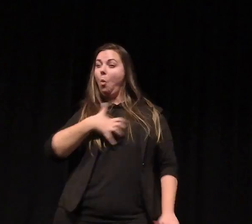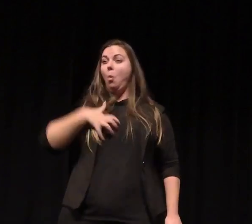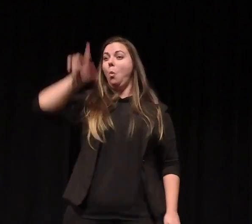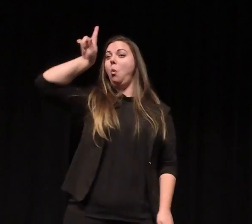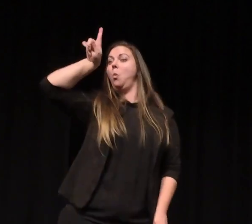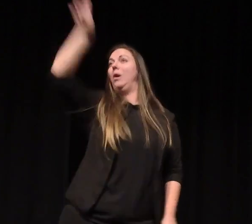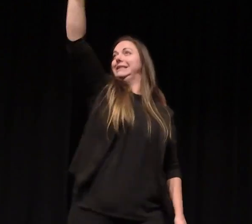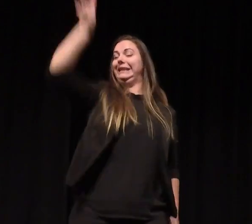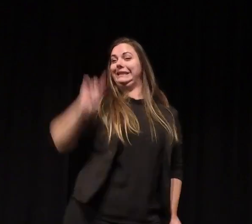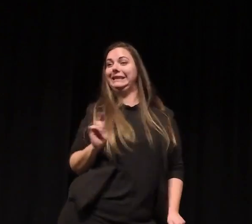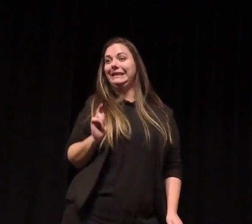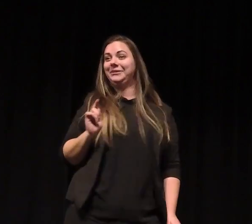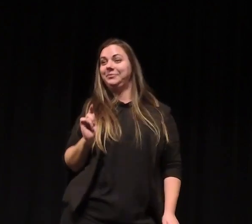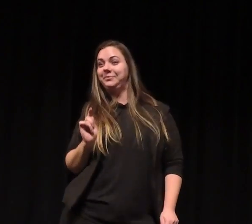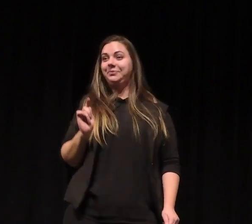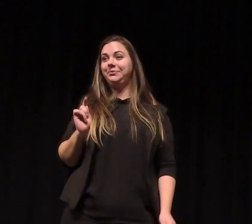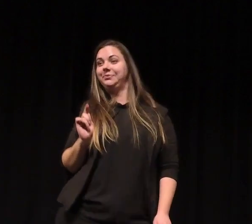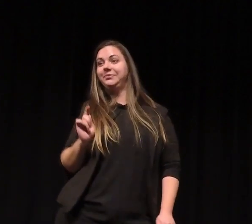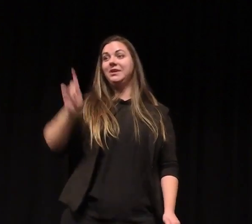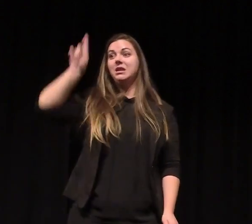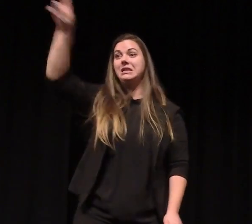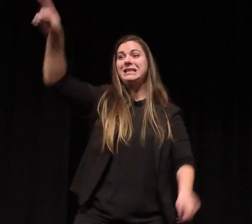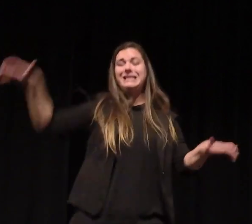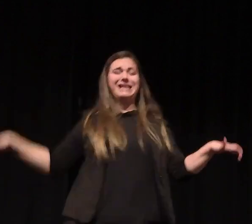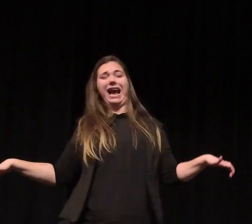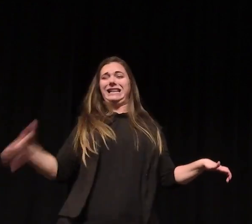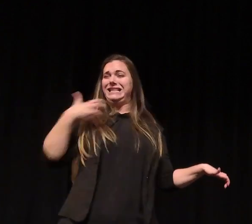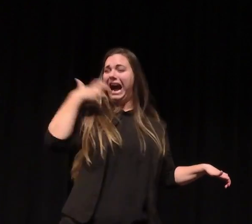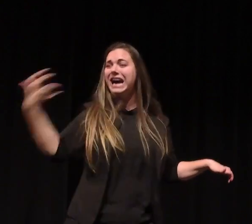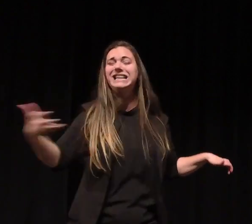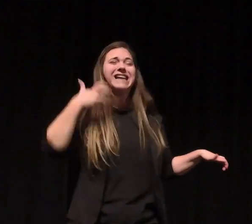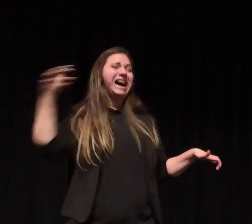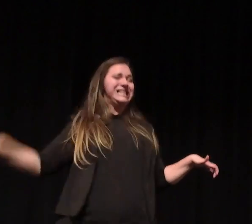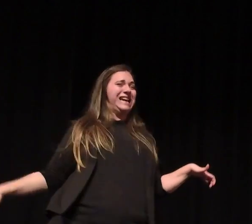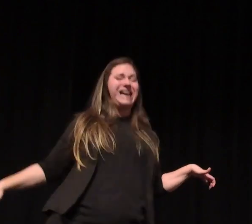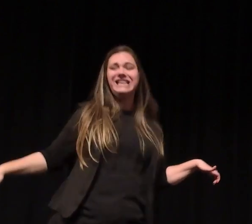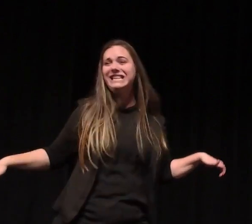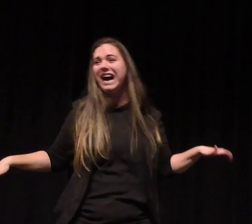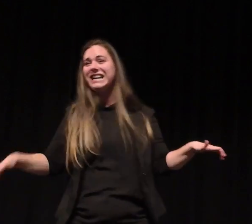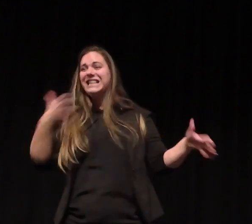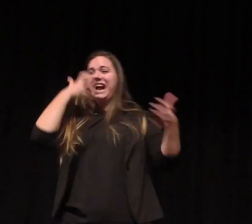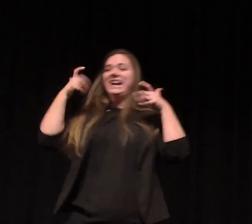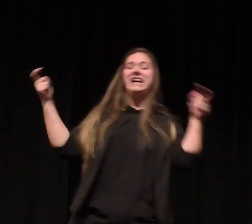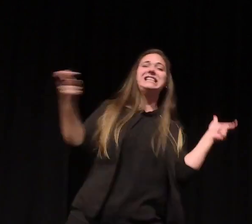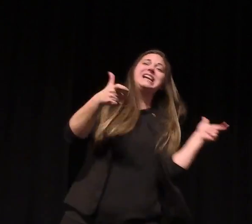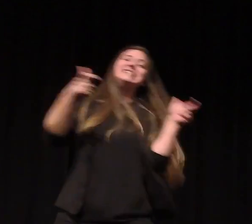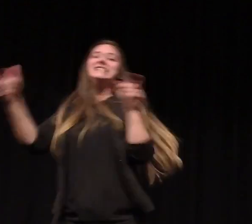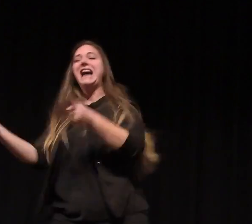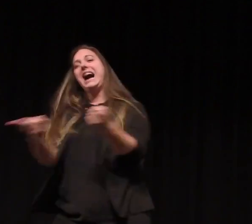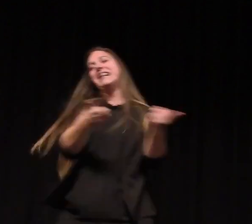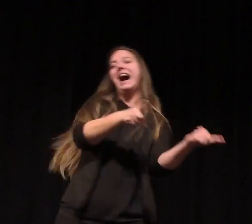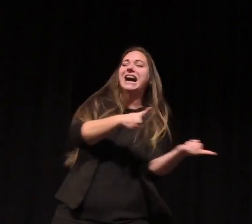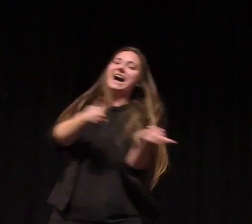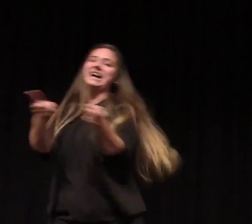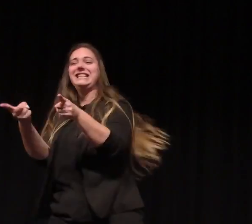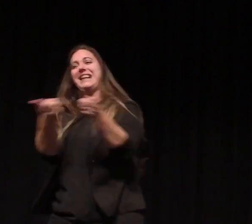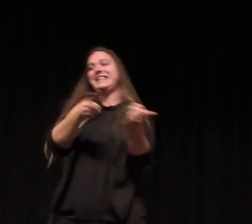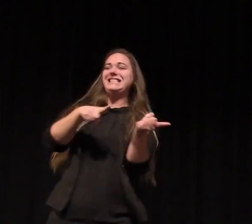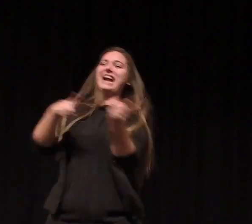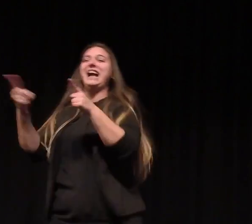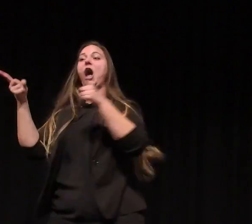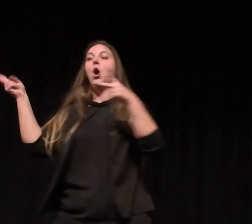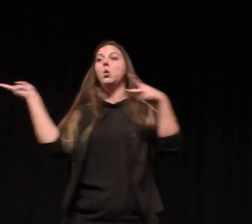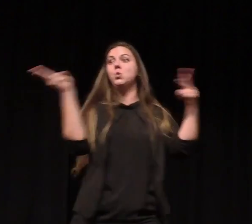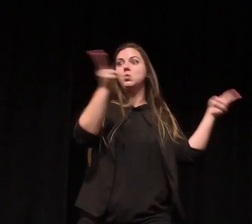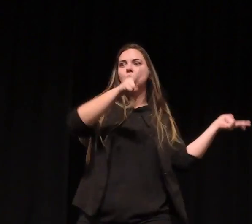Alors, le pauvre monsieur Trônette, il continue à crier, puis à se faire balloter, puis finalement, le vent